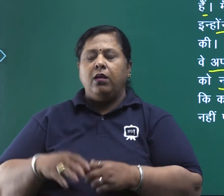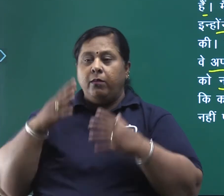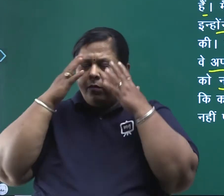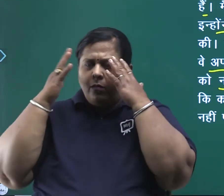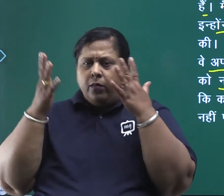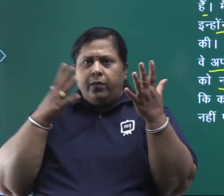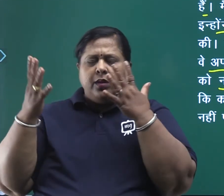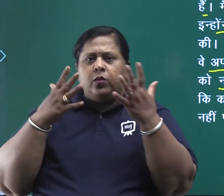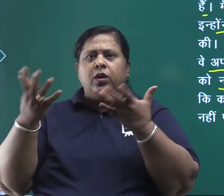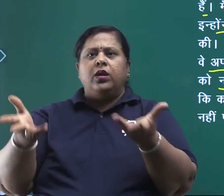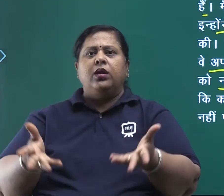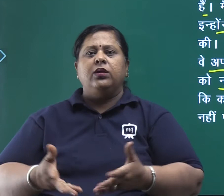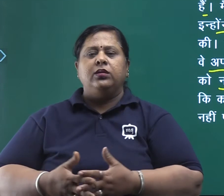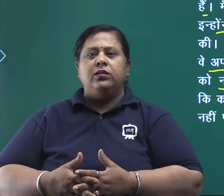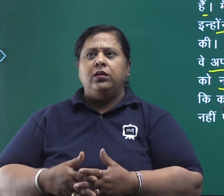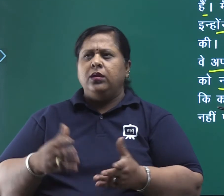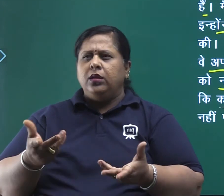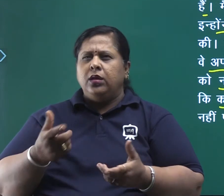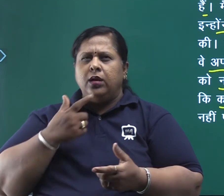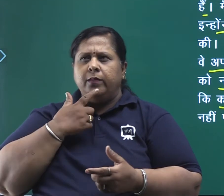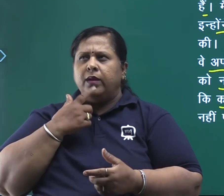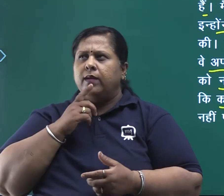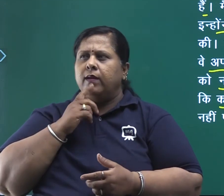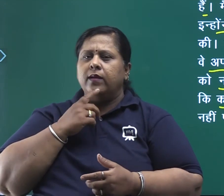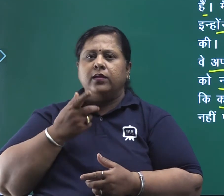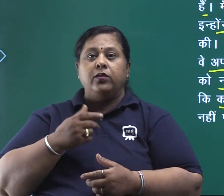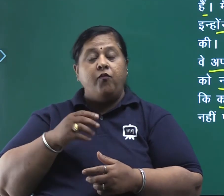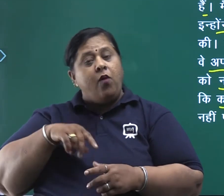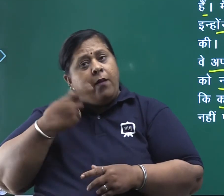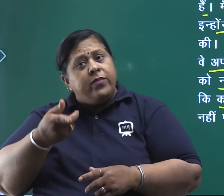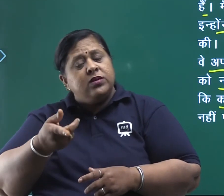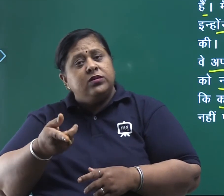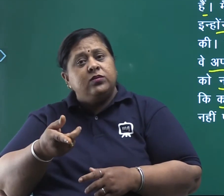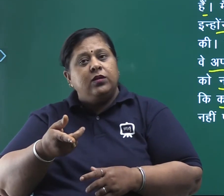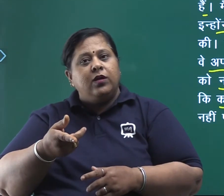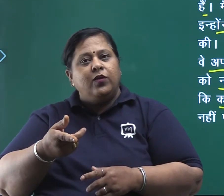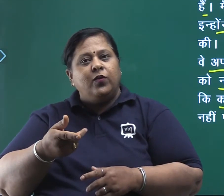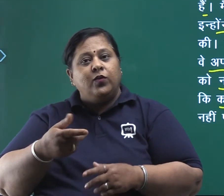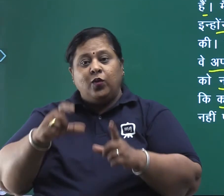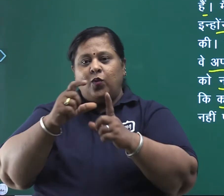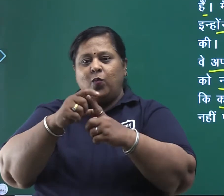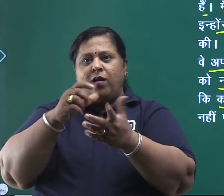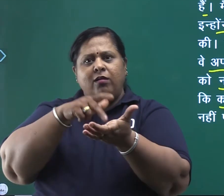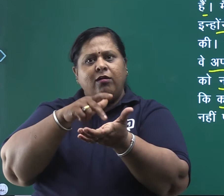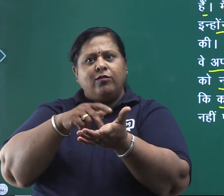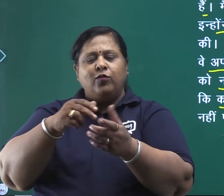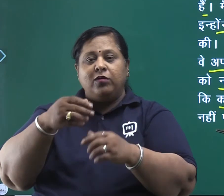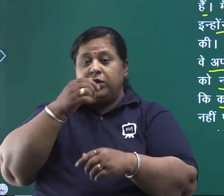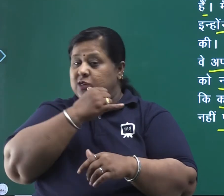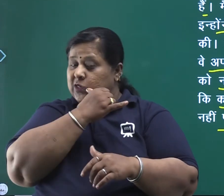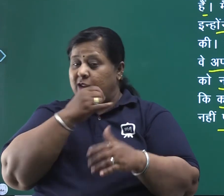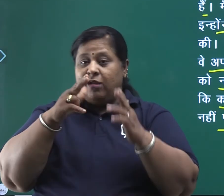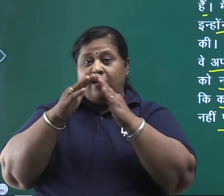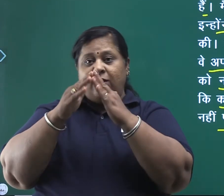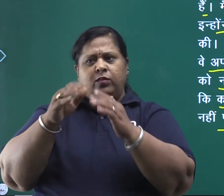भ्रमित हो गए कि कहीं मैं वापस द्वारका तो नहीं पहुंच गया